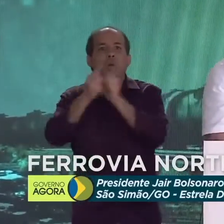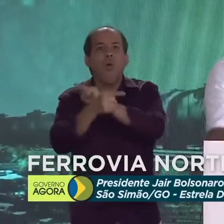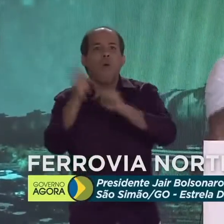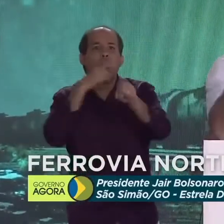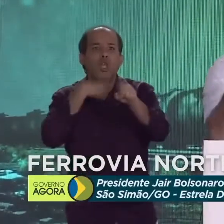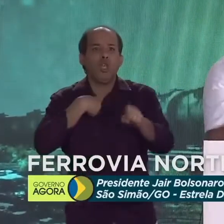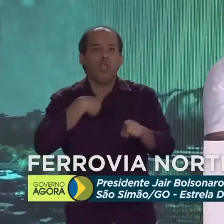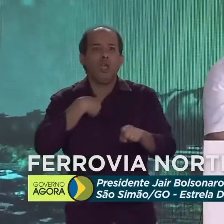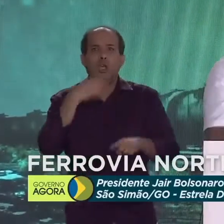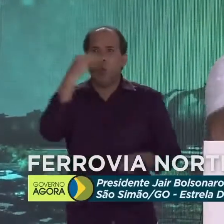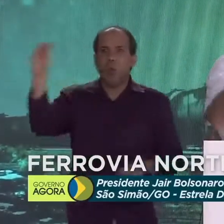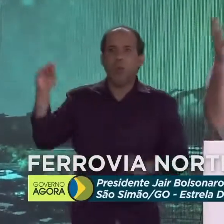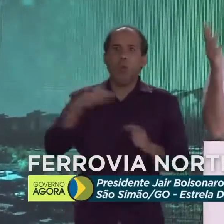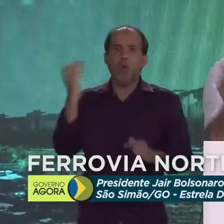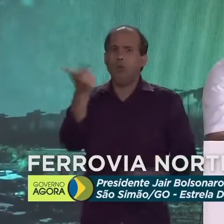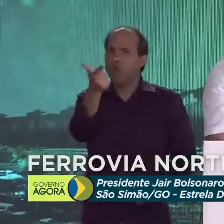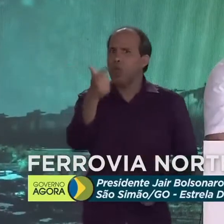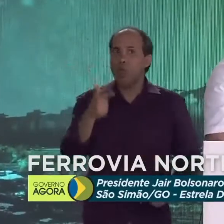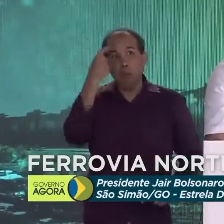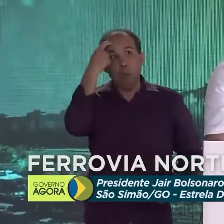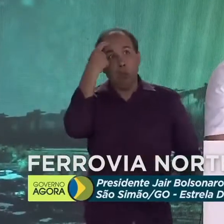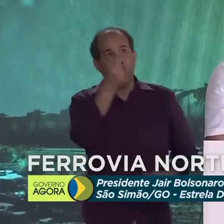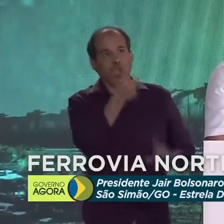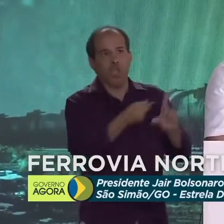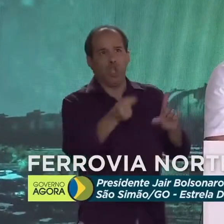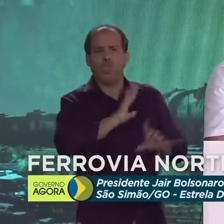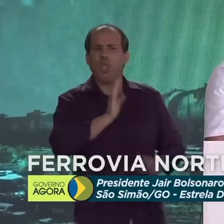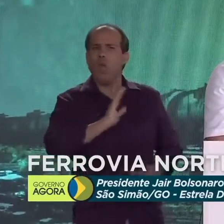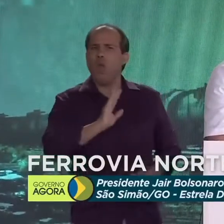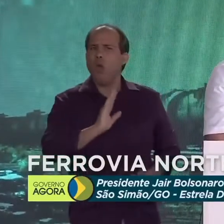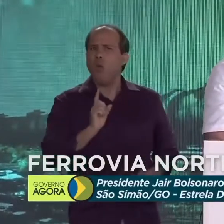imprensa, que eu estou ignorando morte, pensando em economia.